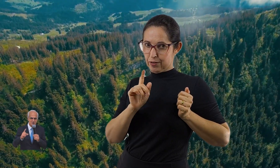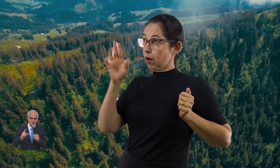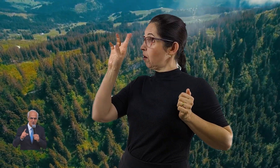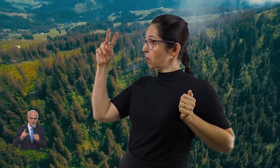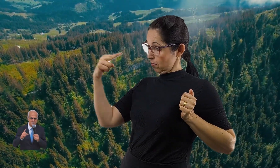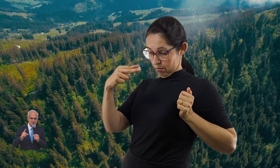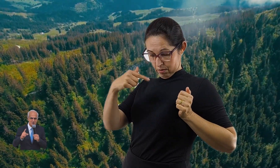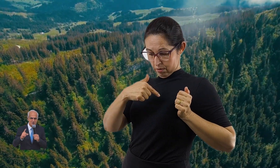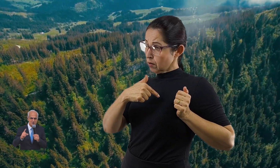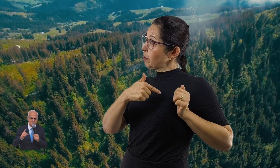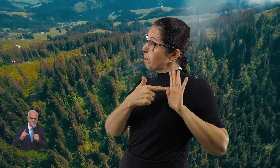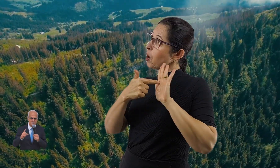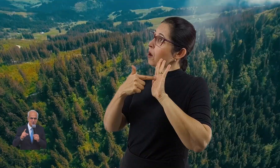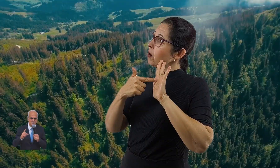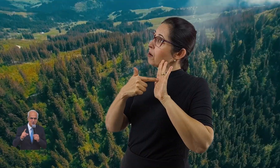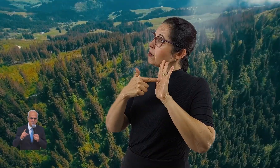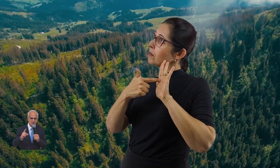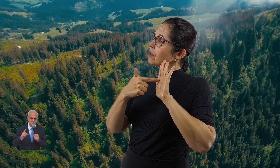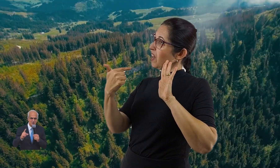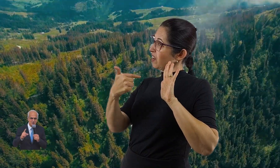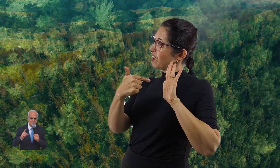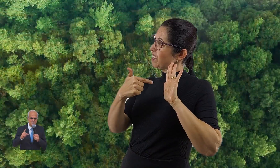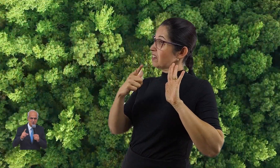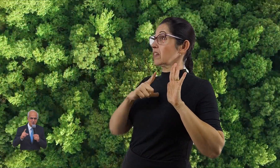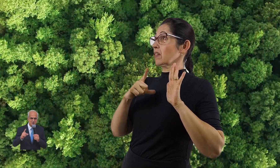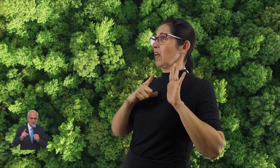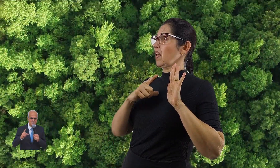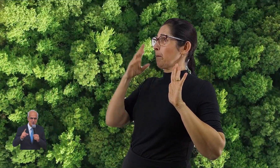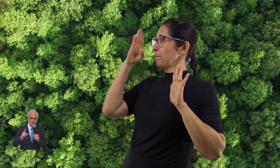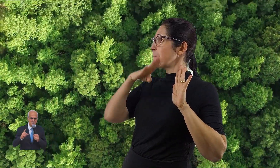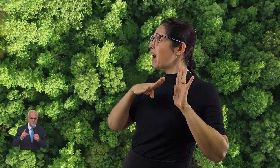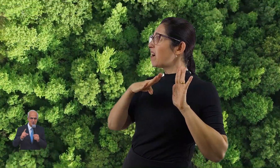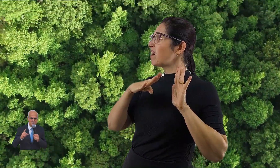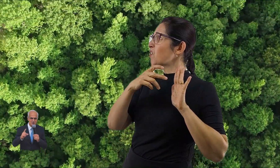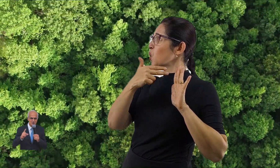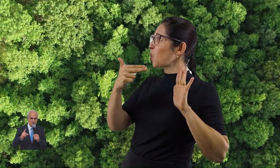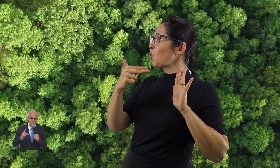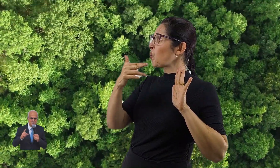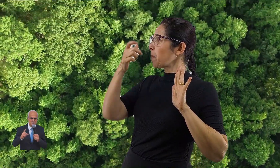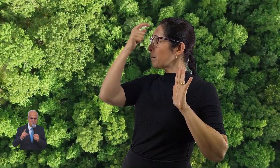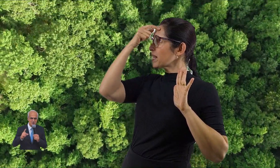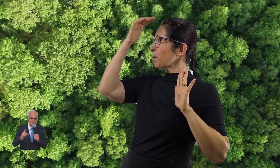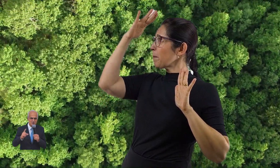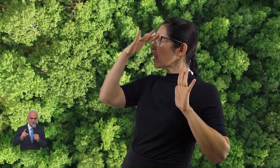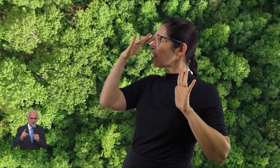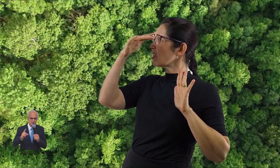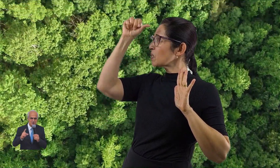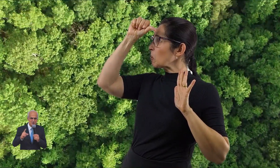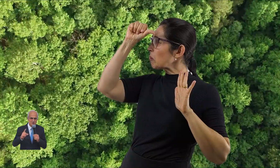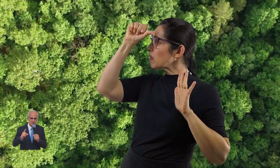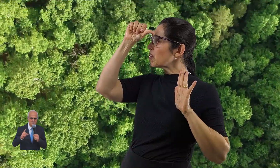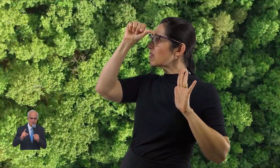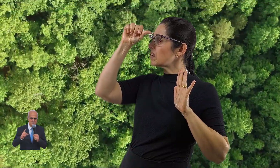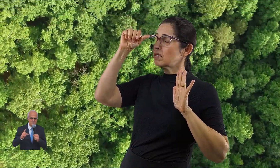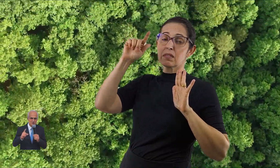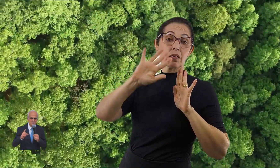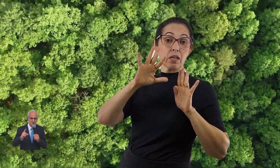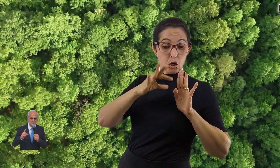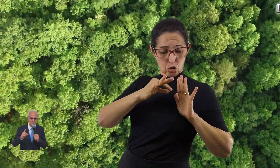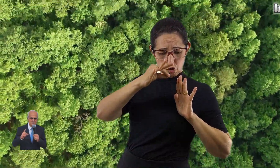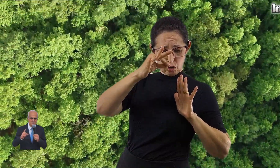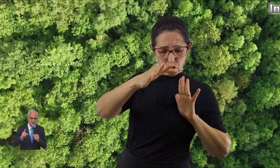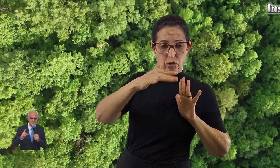mostra, revela. Tem algum caminho mau? Tem algum pensamento? Do homem que tem temor de Deus, eu acho, eu tenho certeza? Não,